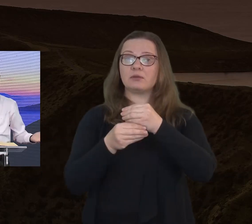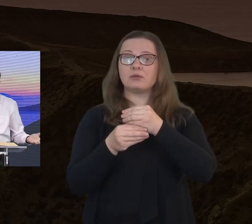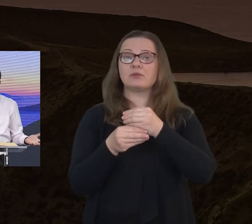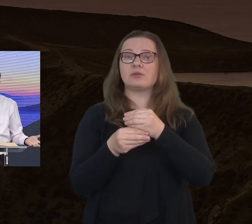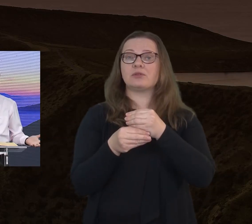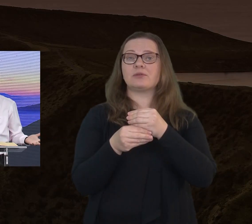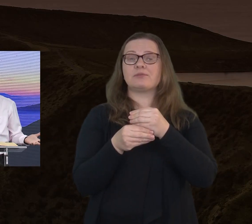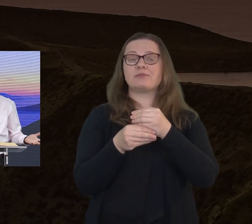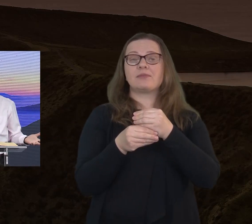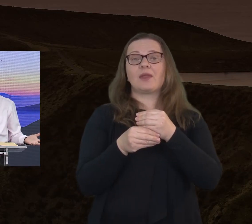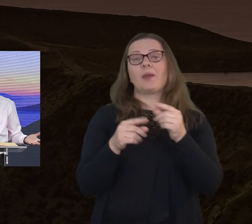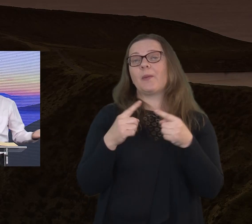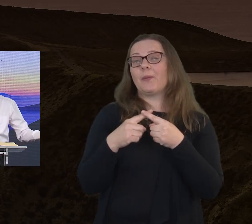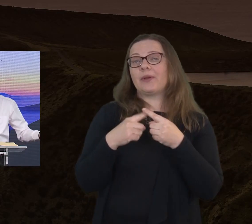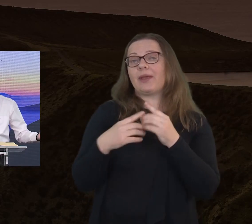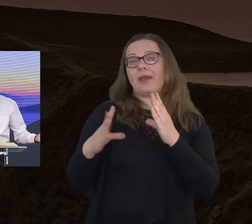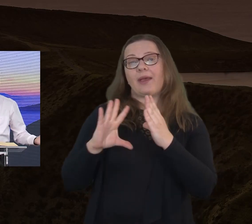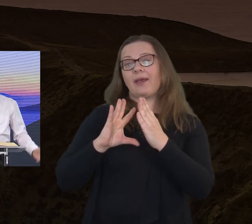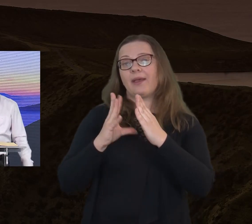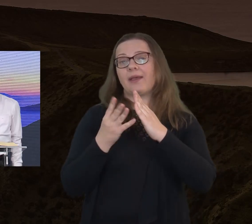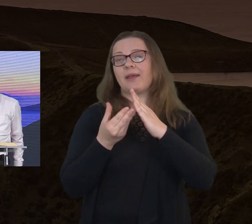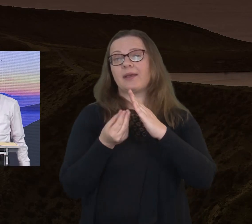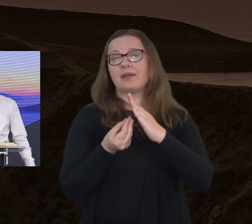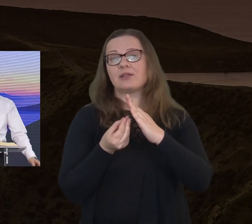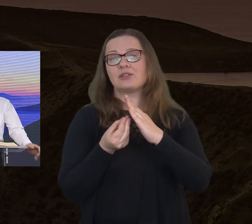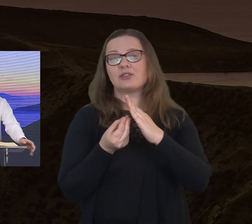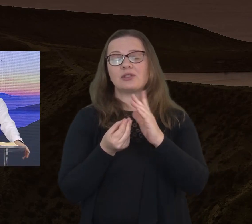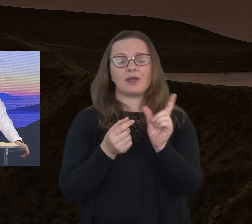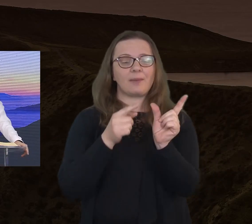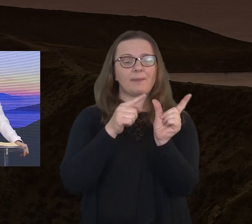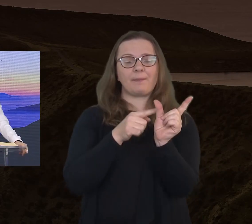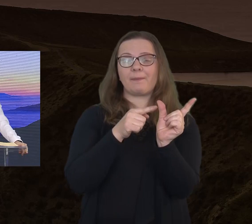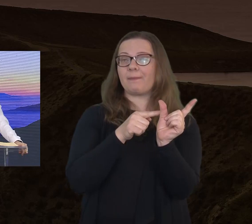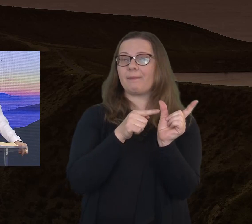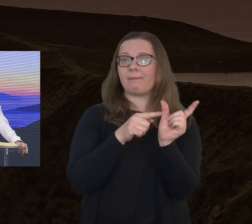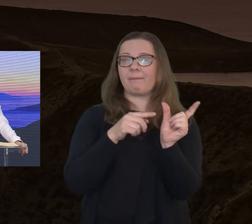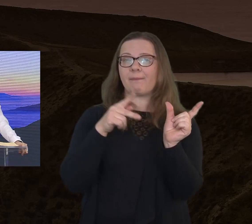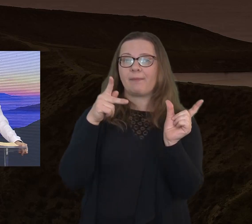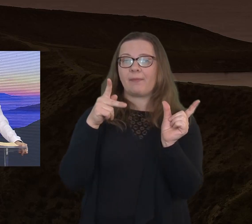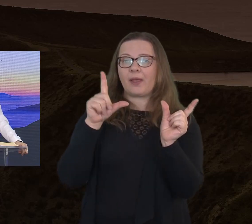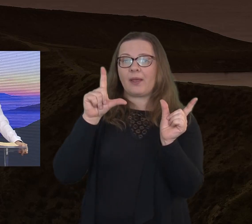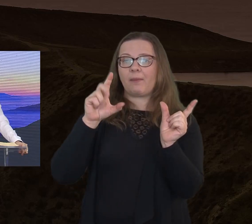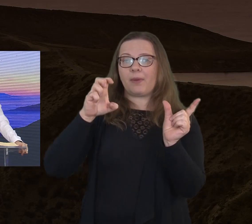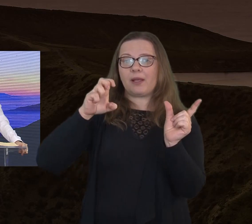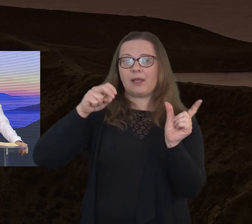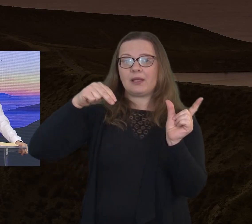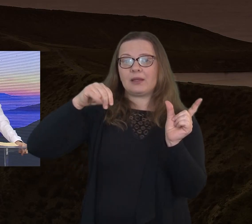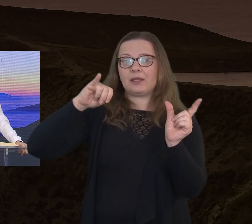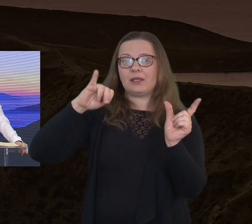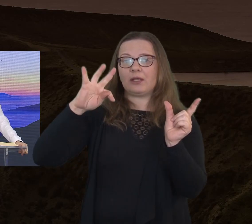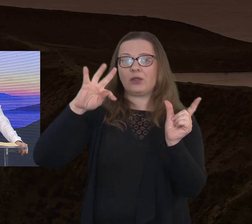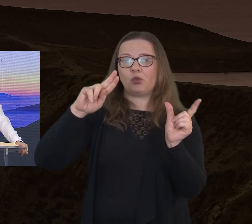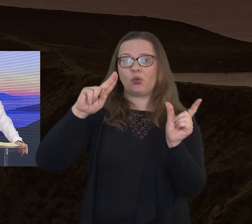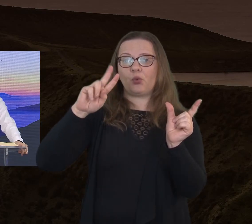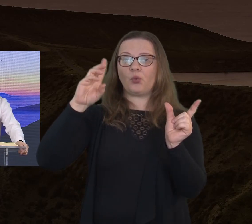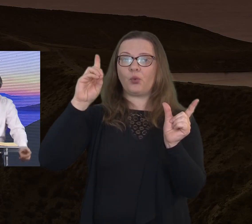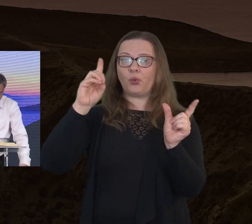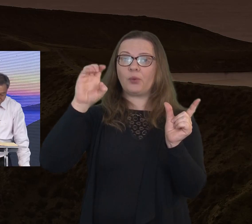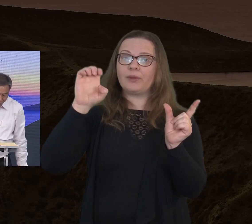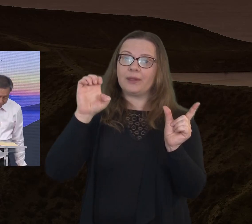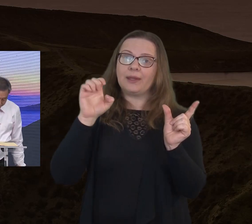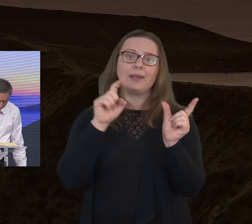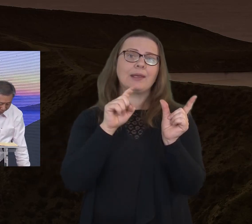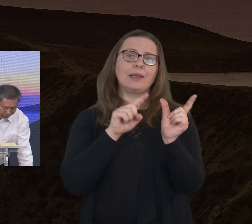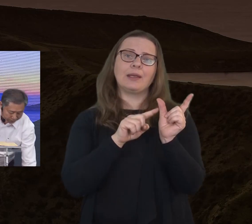sua plenitude. Mas essa palavra plenitude é muito difícil de entender. Por isso, antes de terminar,